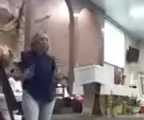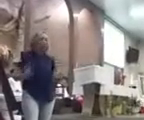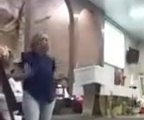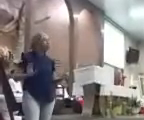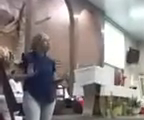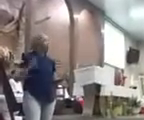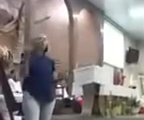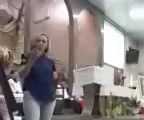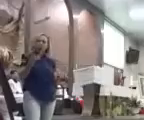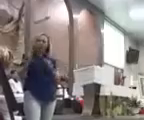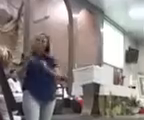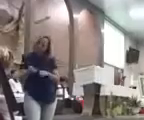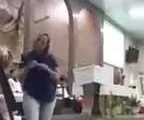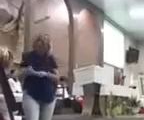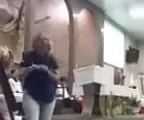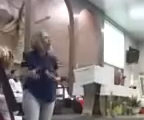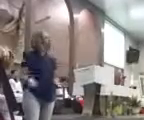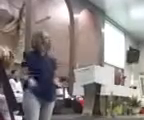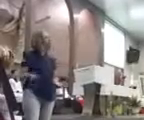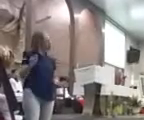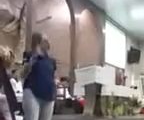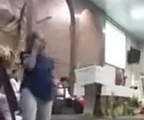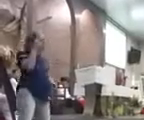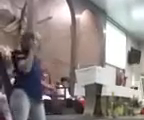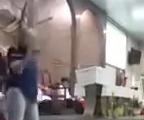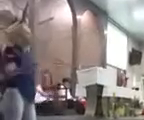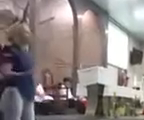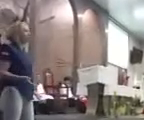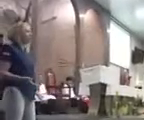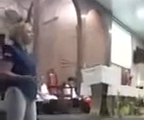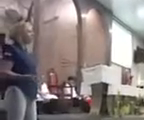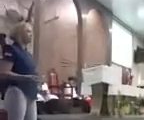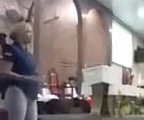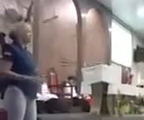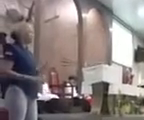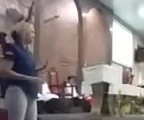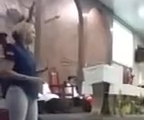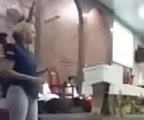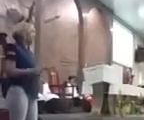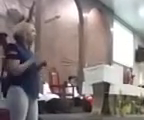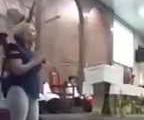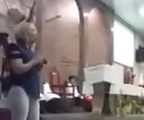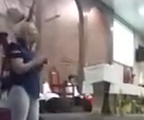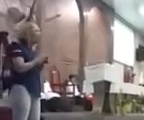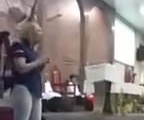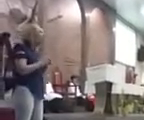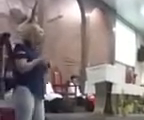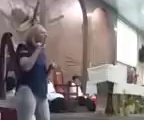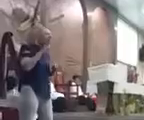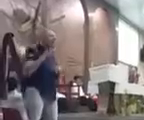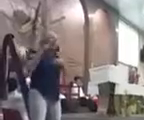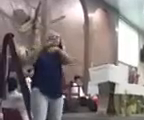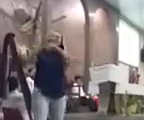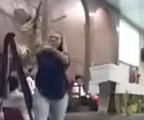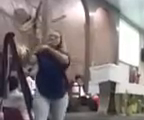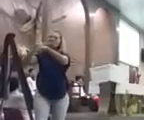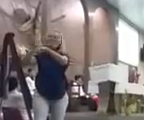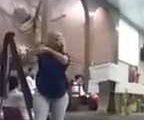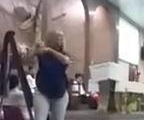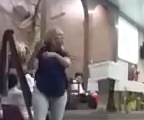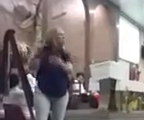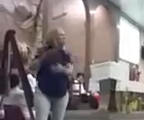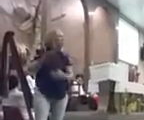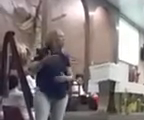assim? Eu vim para incomodar mesmo. Eu vim para incomodar. Porque para passar a mão na cabeça de infiel não é comigo